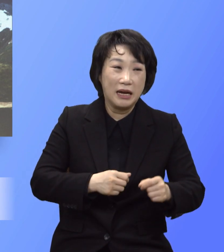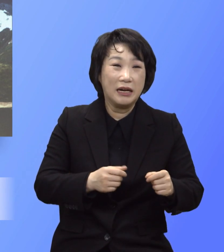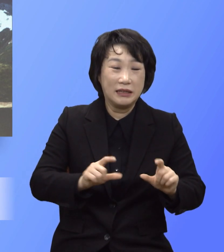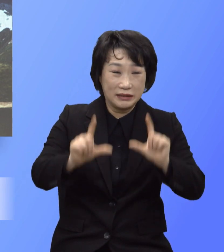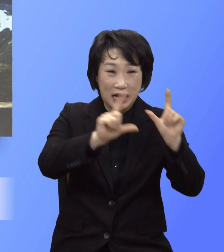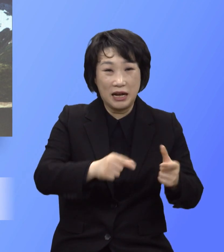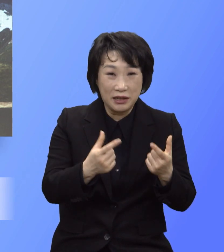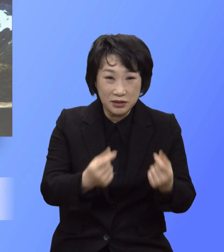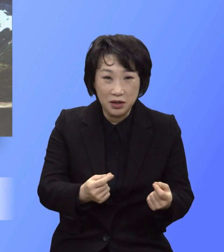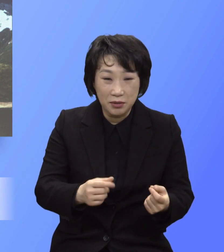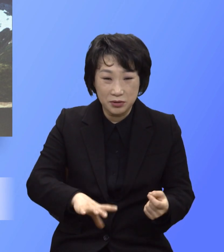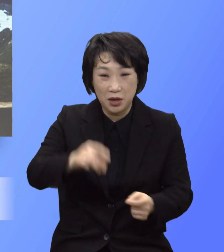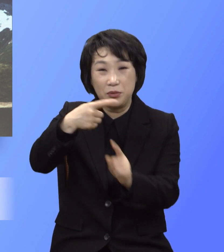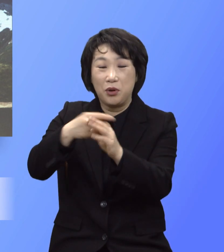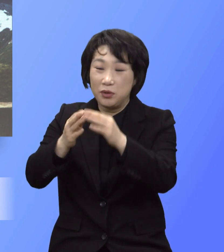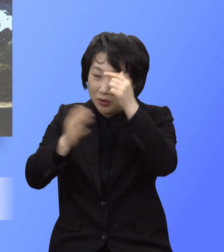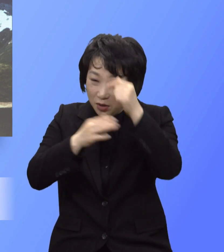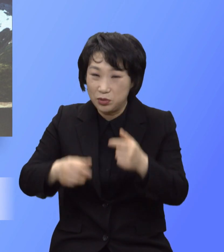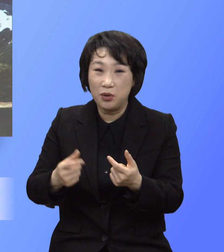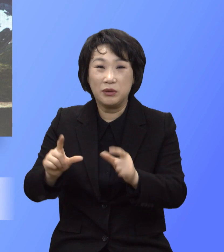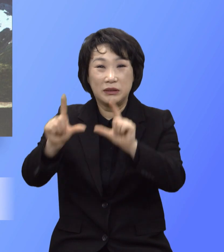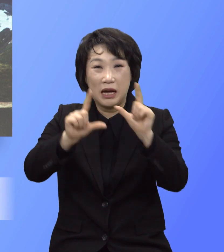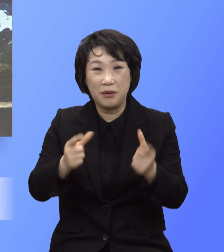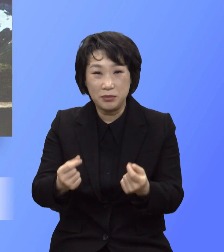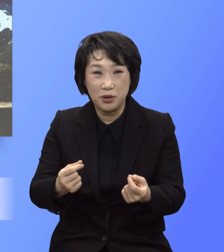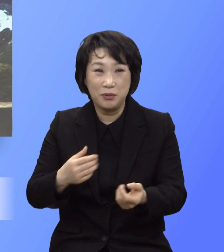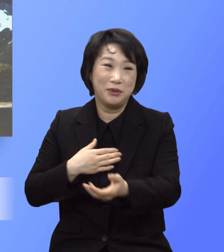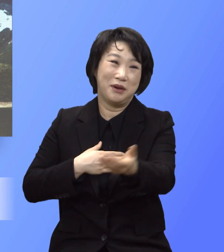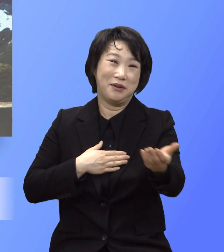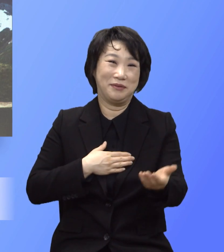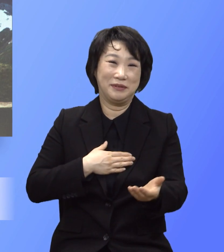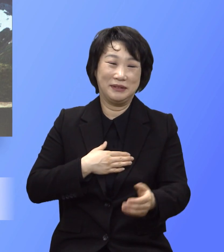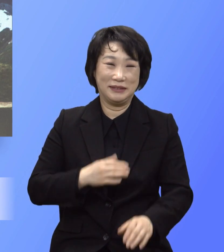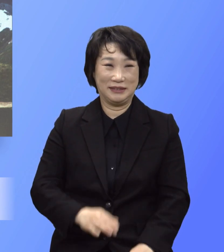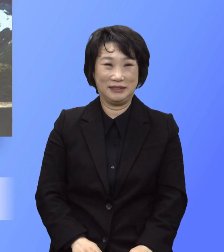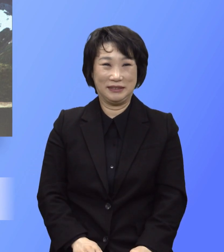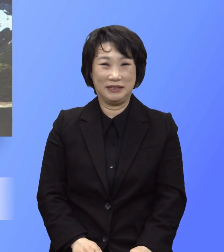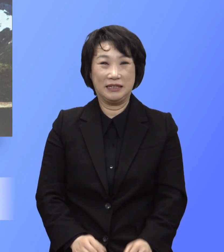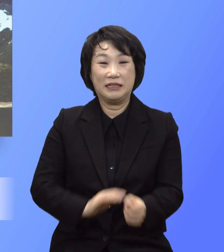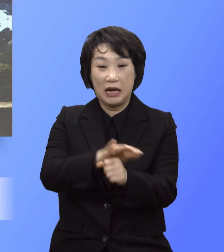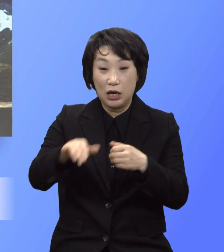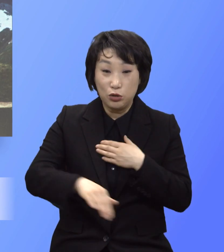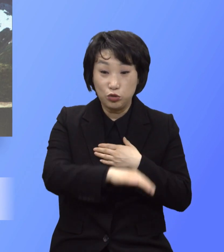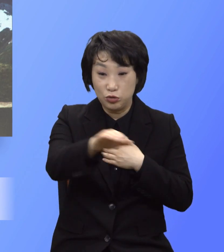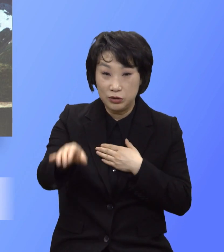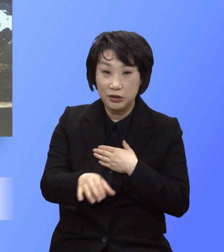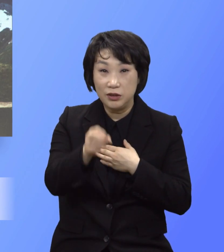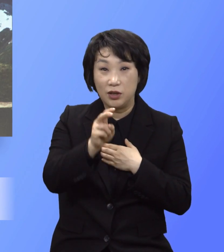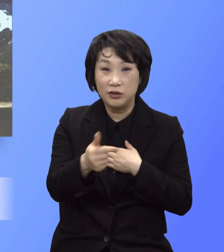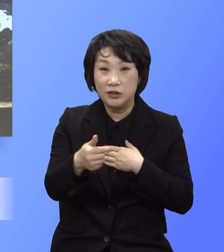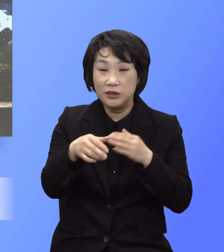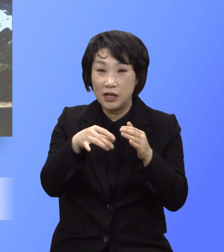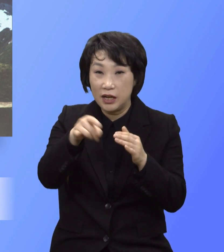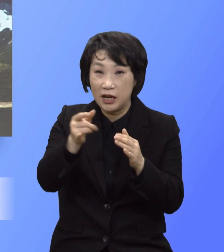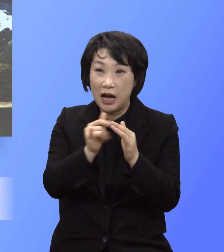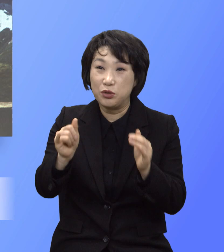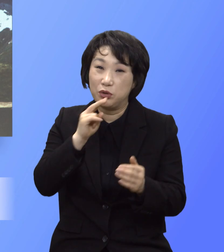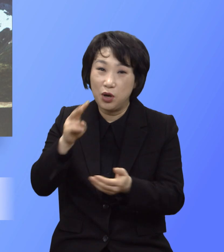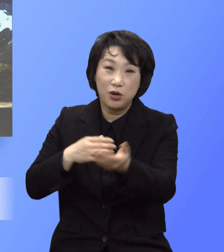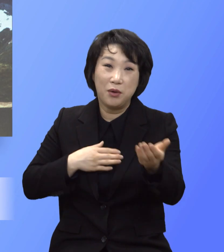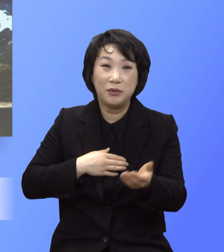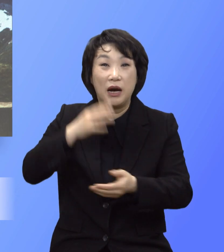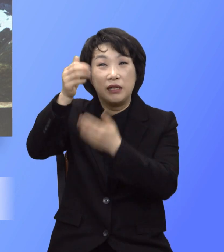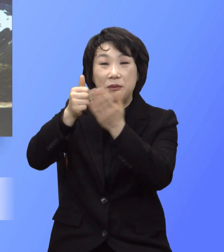그랬듯이 초대교인들이 그랬듯이 사랑하는 연세가족이요 하나님께서 우리에게 주신